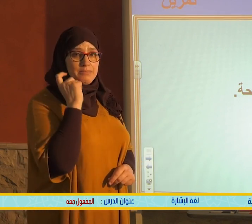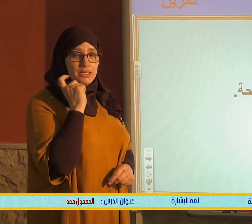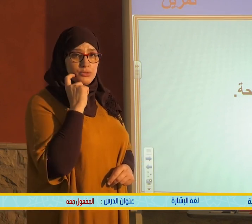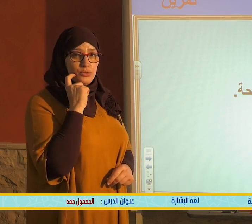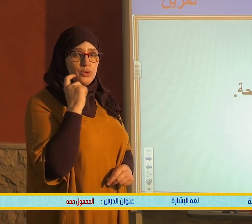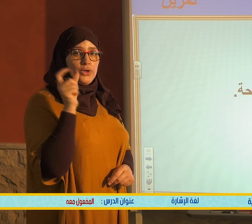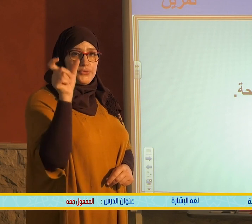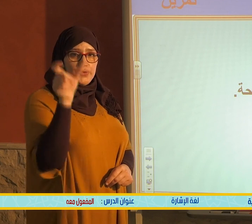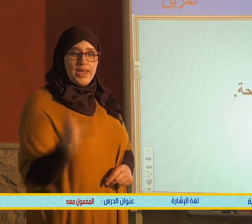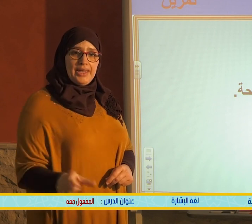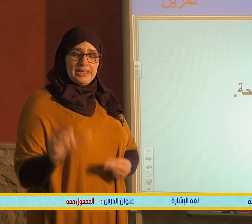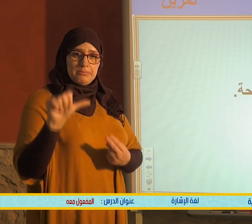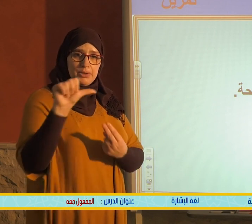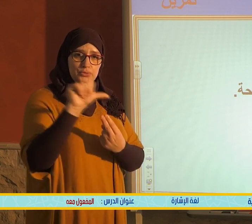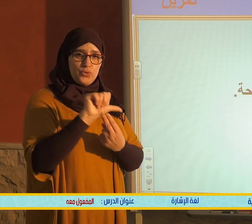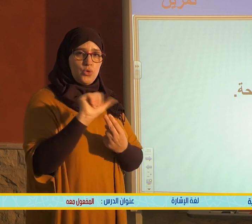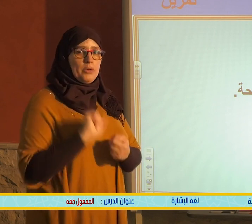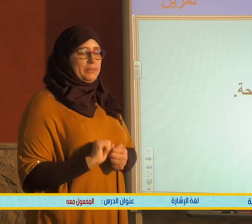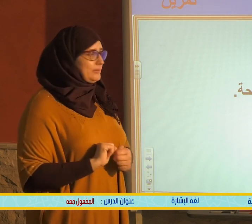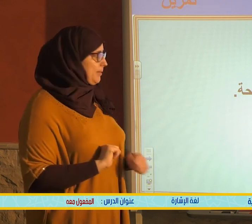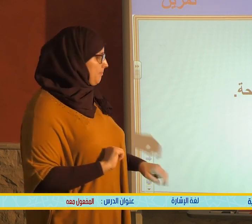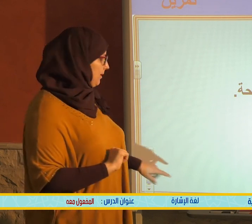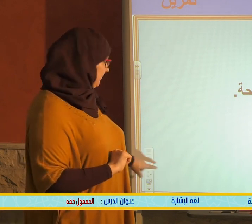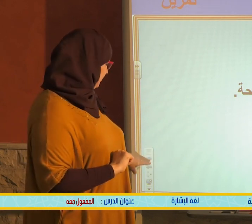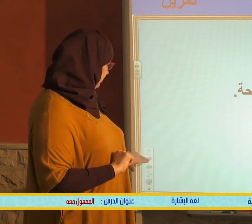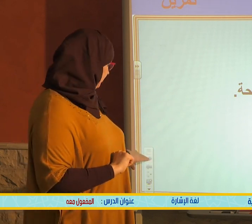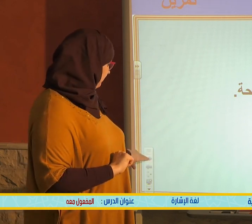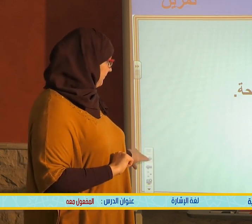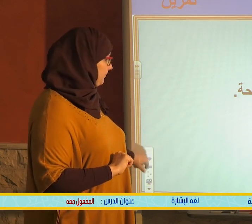التلاميذ فاعل مرفوع بالضمة،